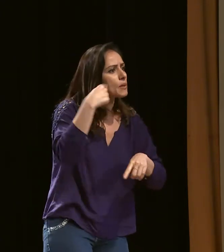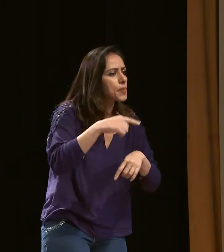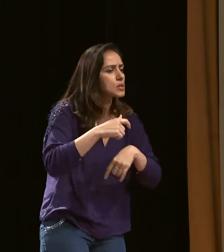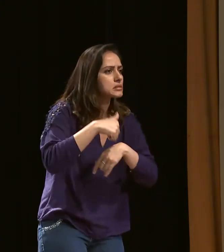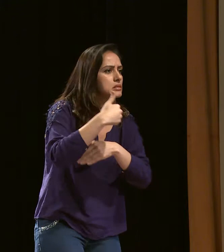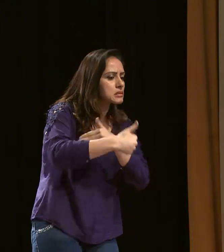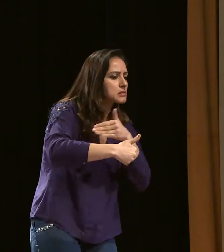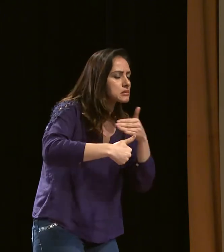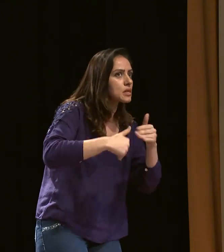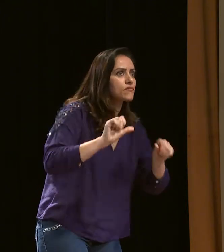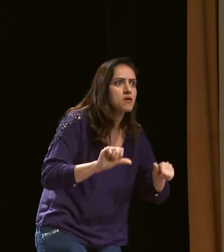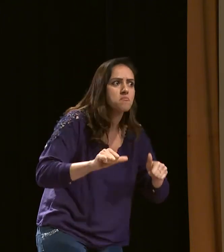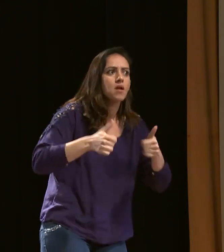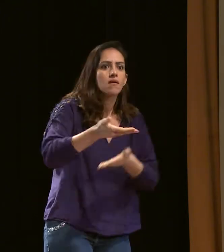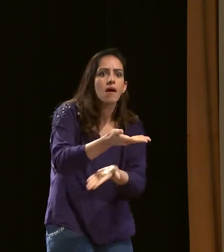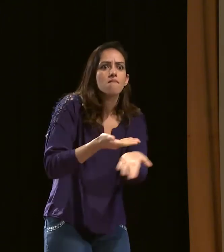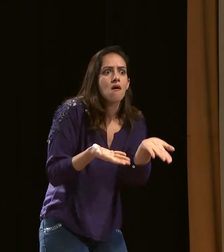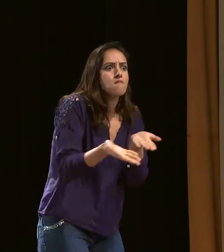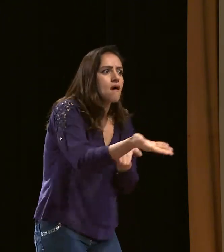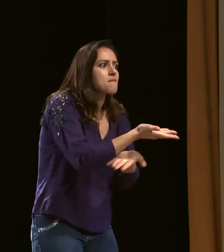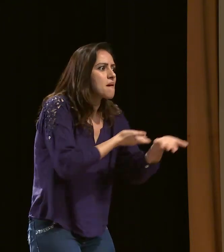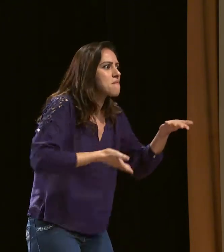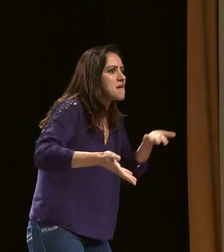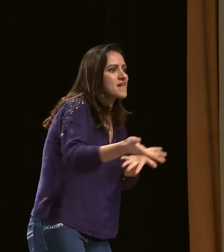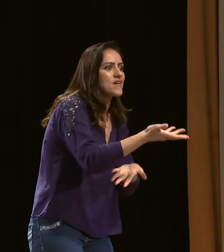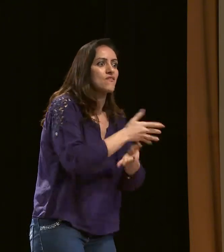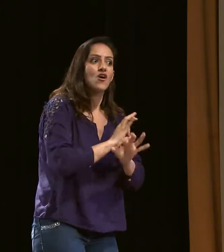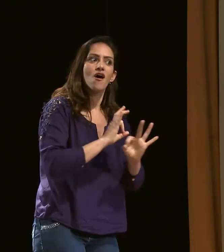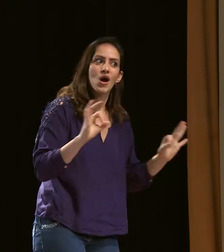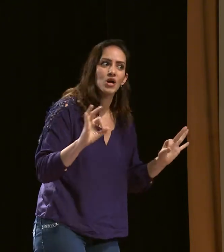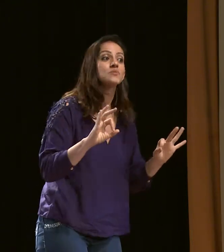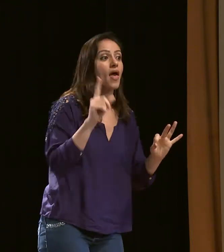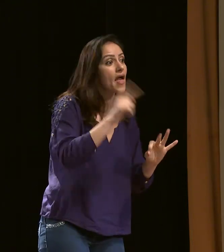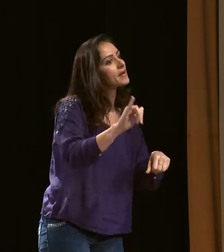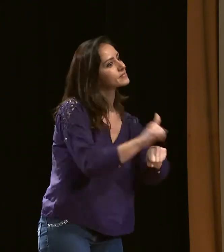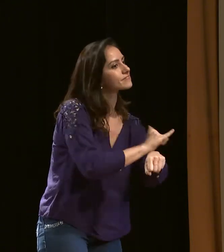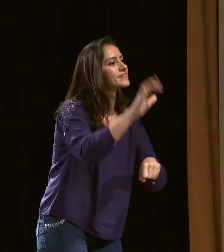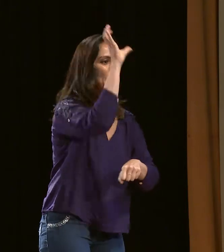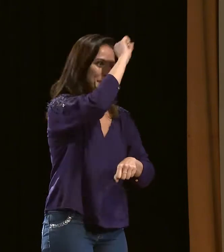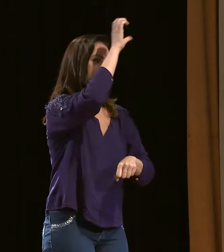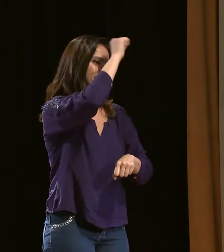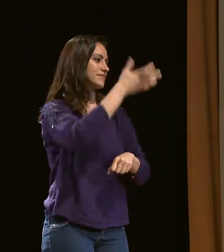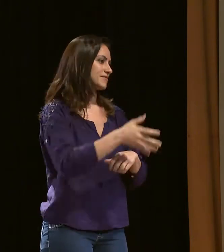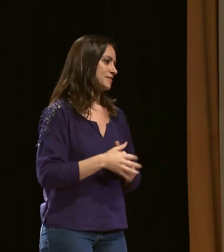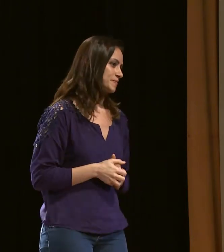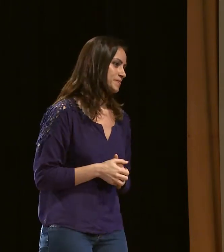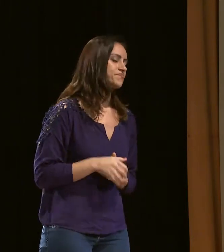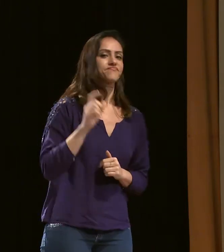falha, mas depois com o tempo eu fui melhorando e essa interação foi me auxiliando muito e foi muito bom. E é uma estratégia